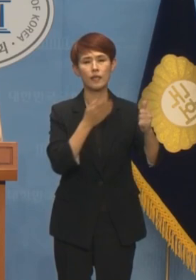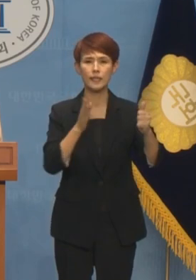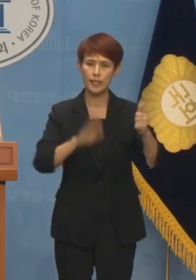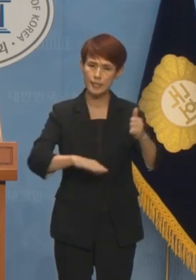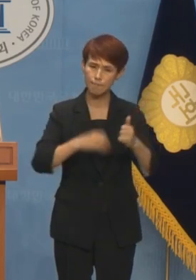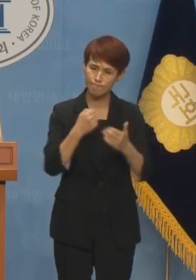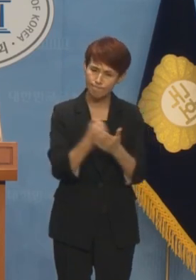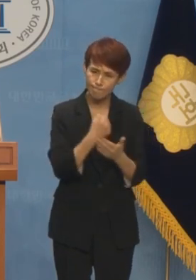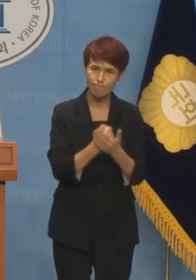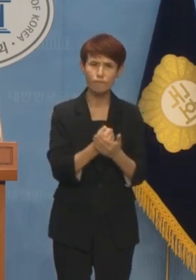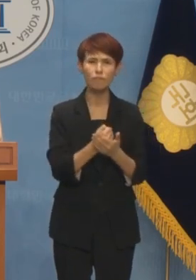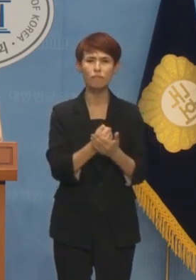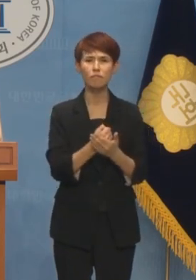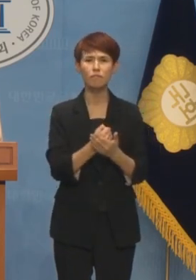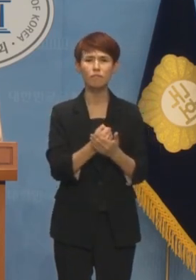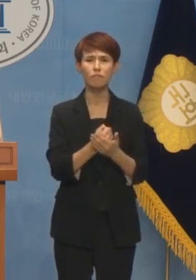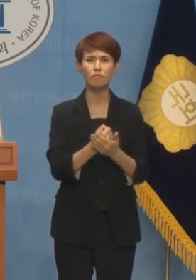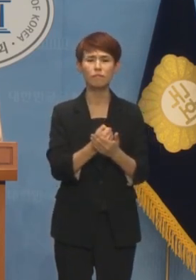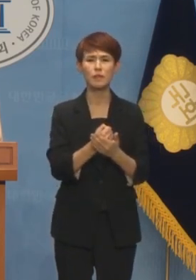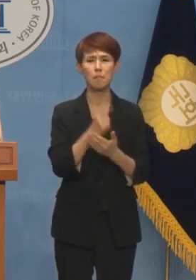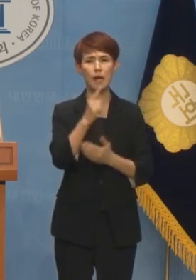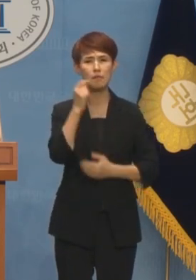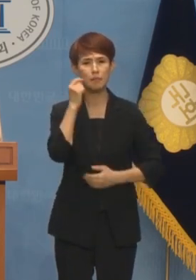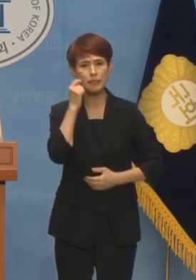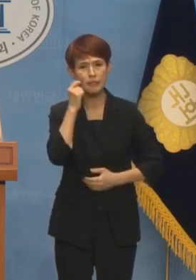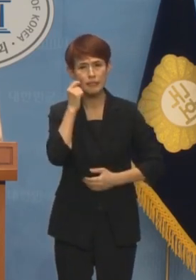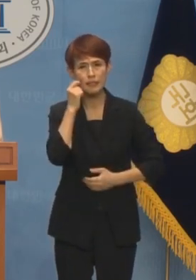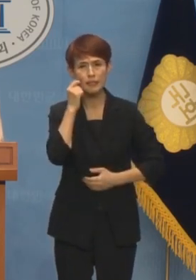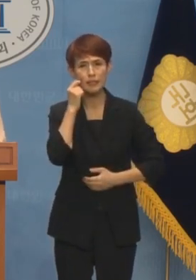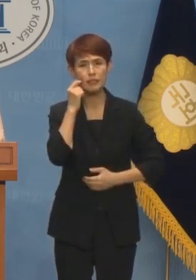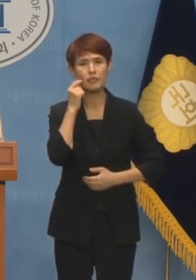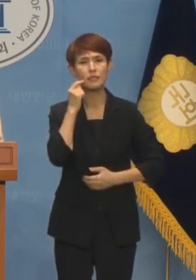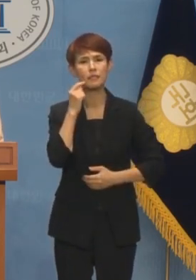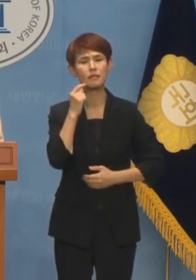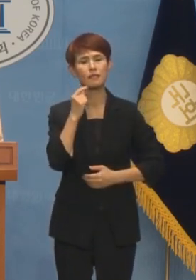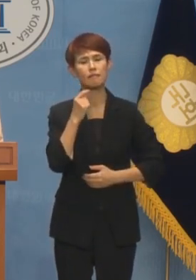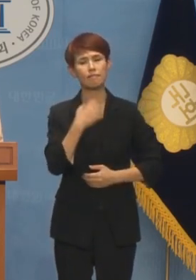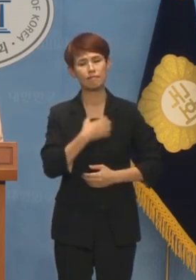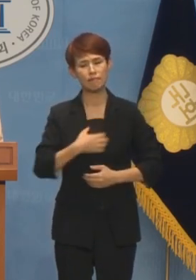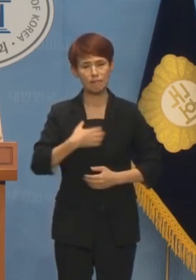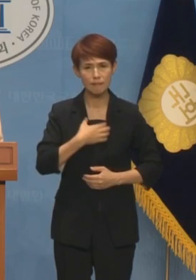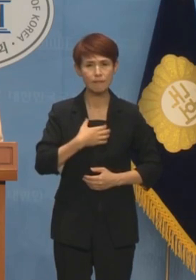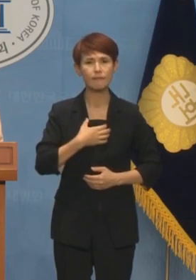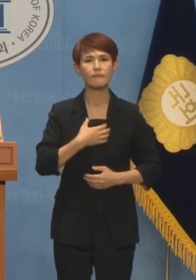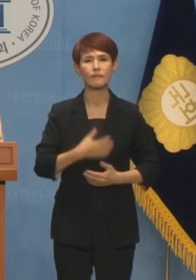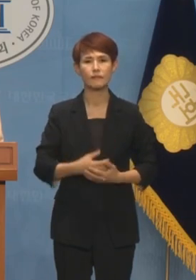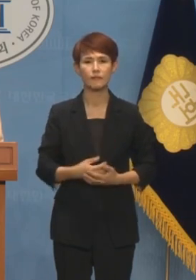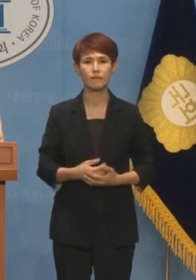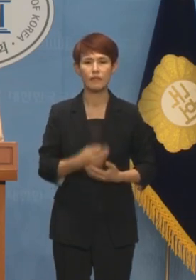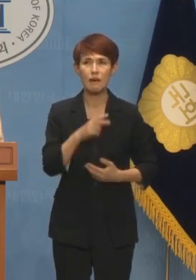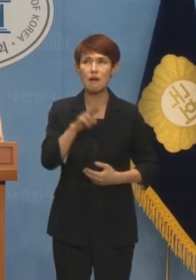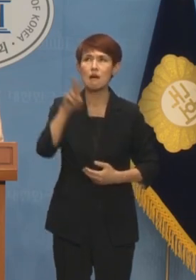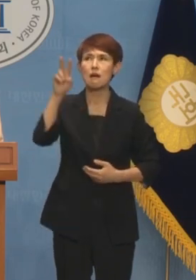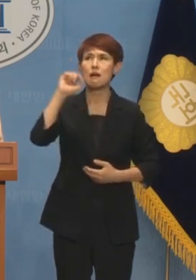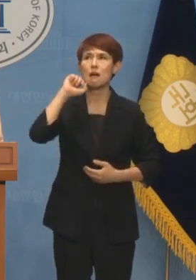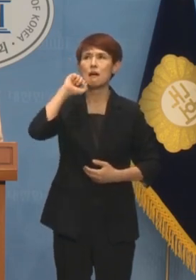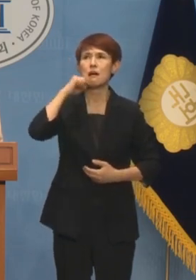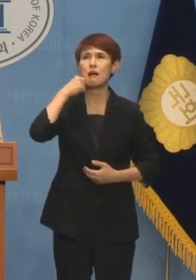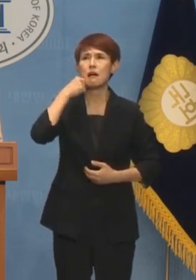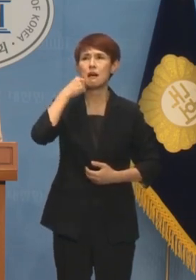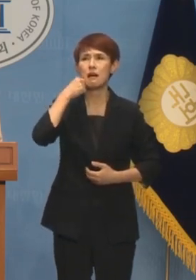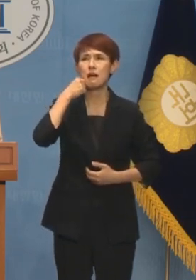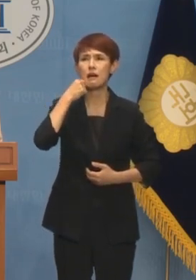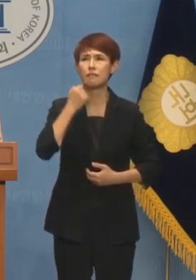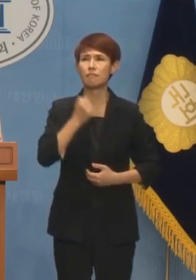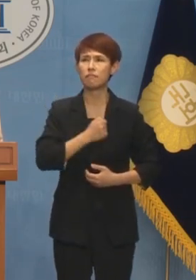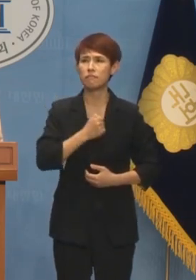안타까움과 아쉬움, 말하지 못하는 고뇌만이 가득하다며 하늘조차 올려다보기 힘든 현실이